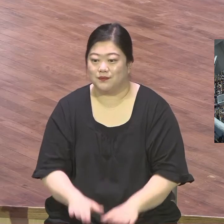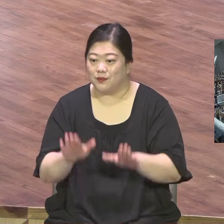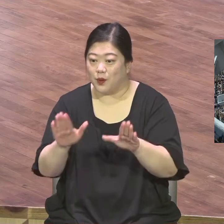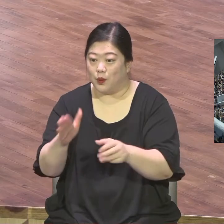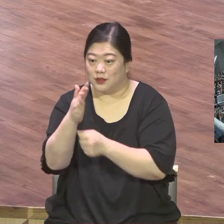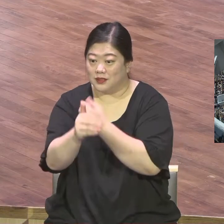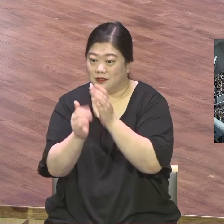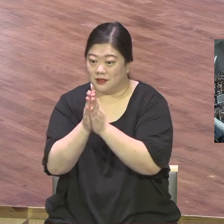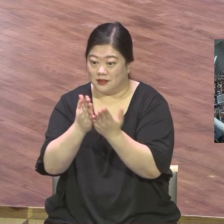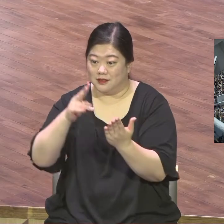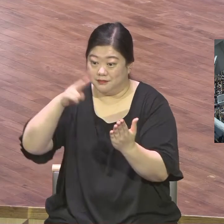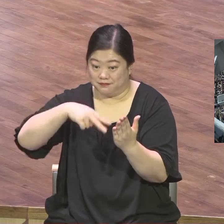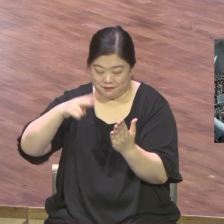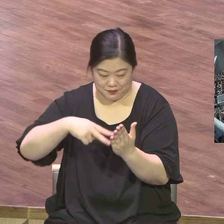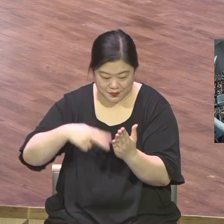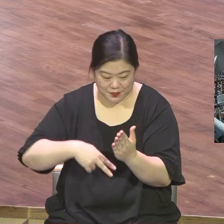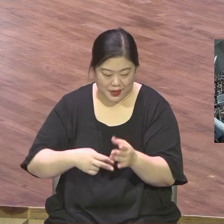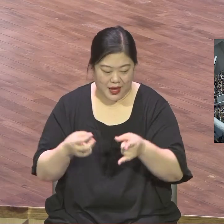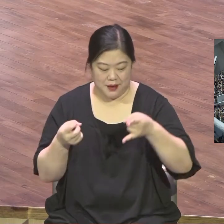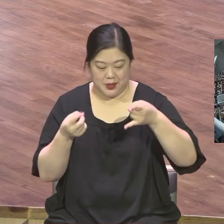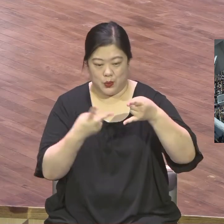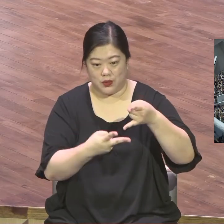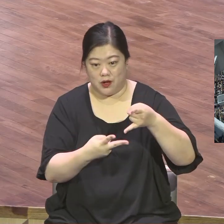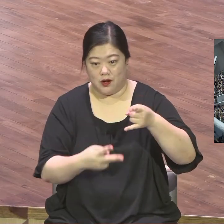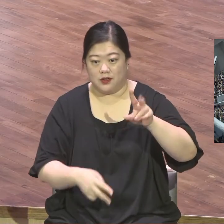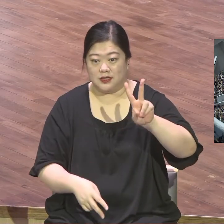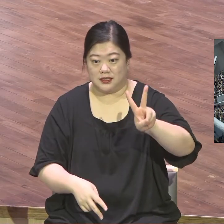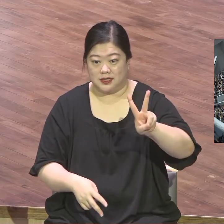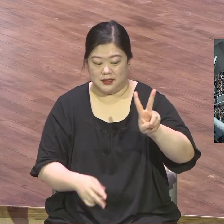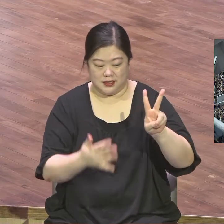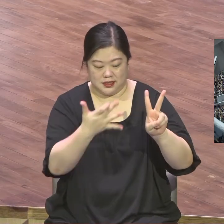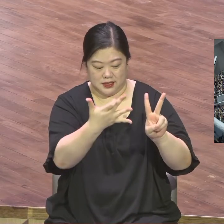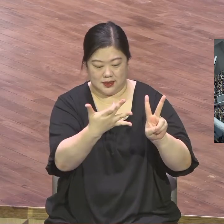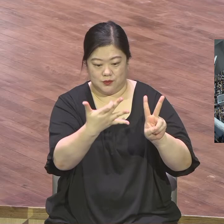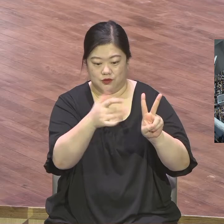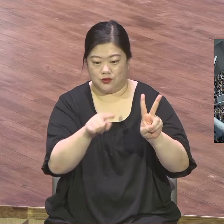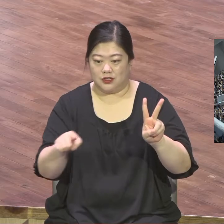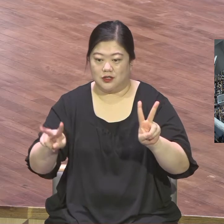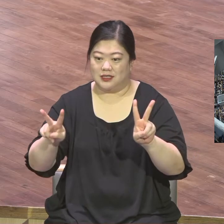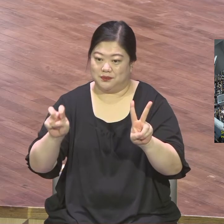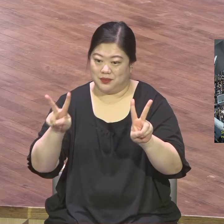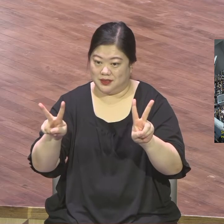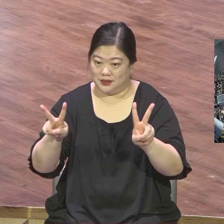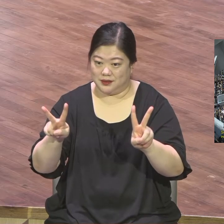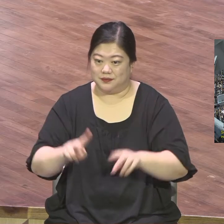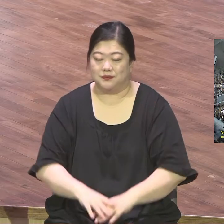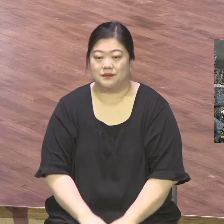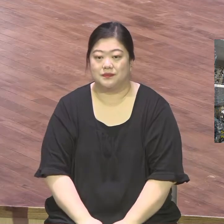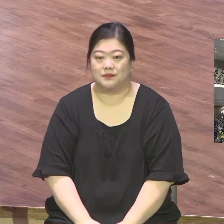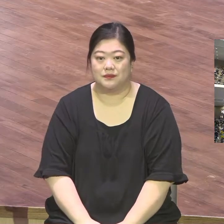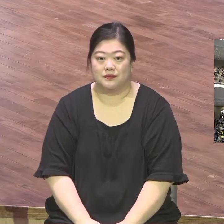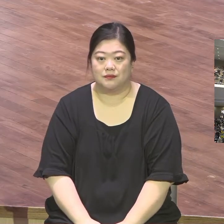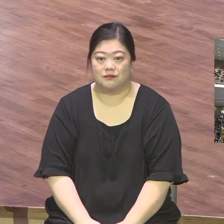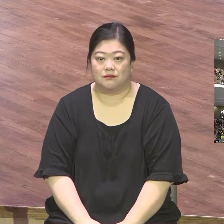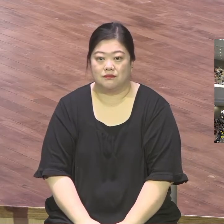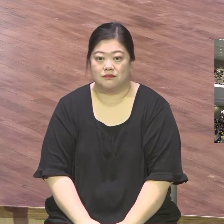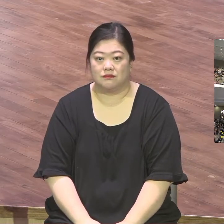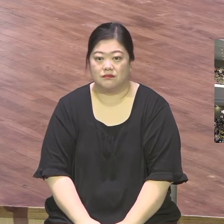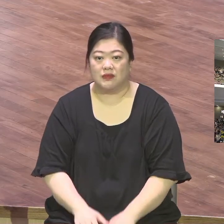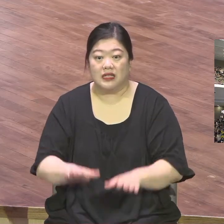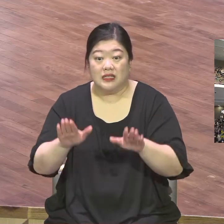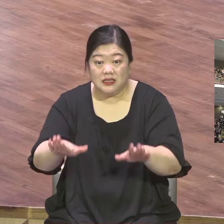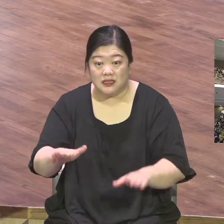은혜 받고 성취될 하나님 말씀은 에베소서 2장 19절에서 22절 말씀입니다. 그러므로